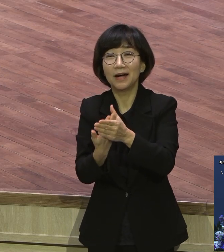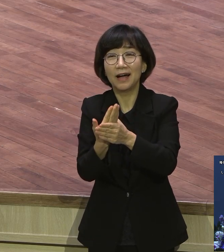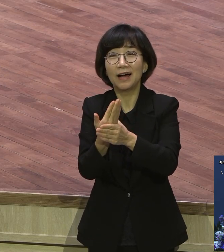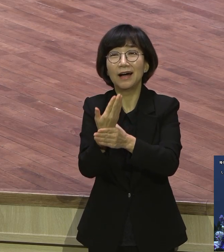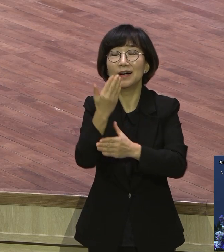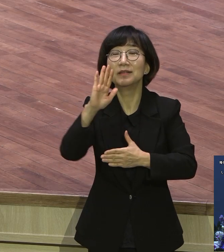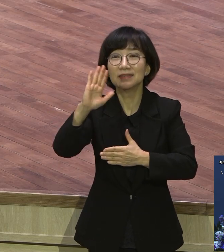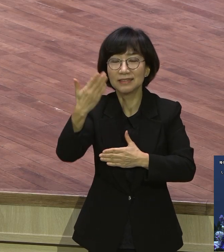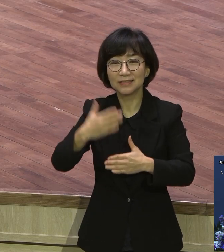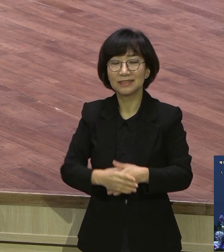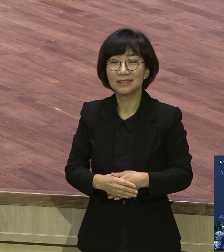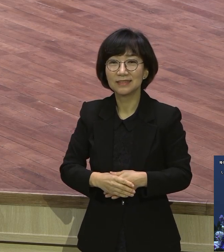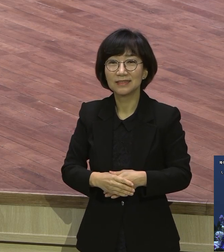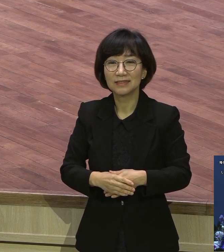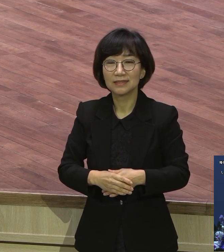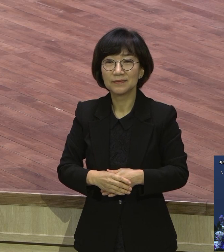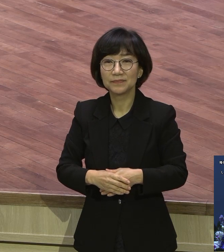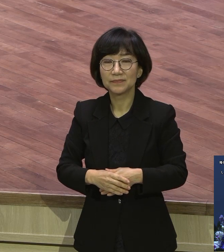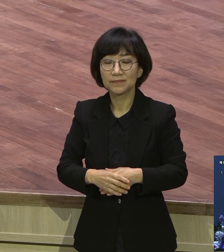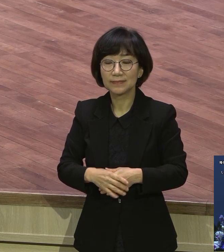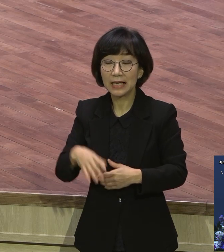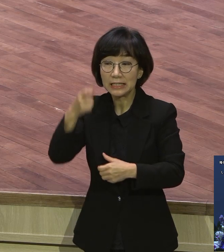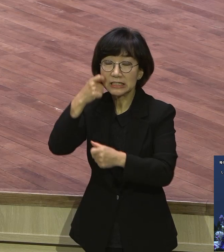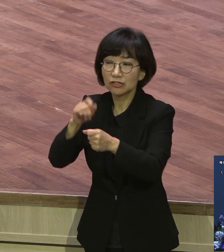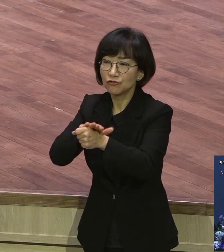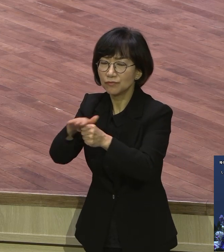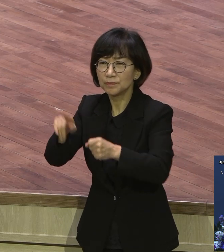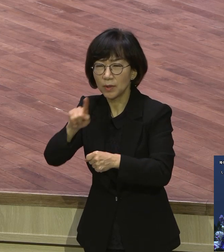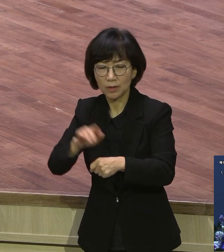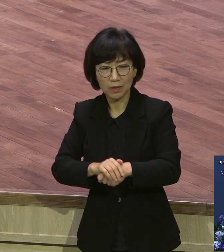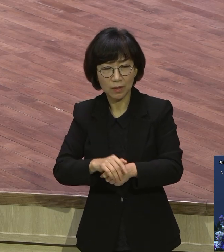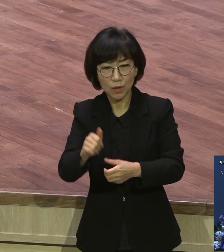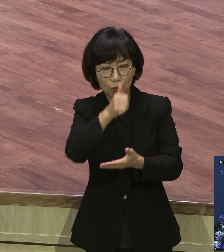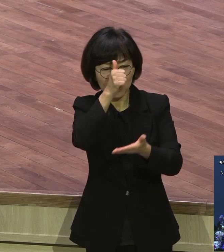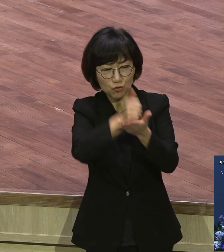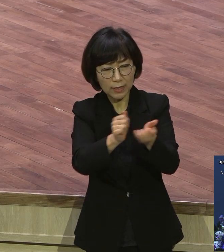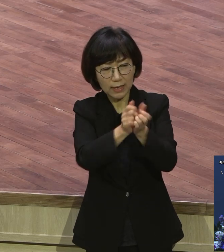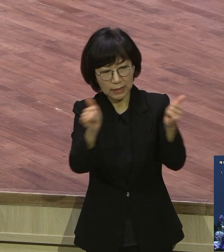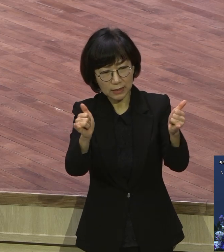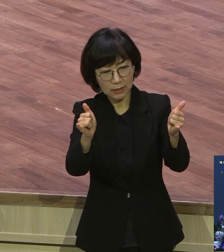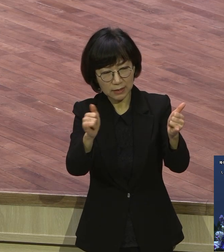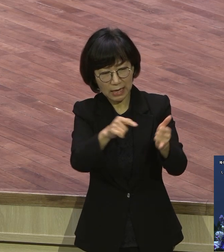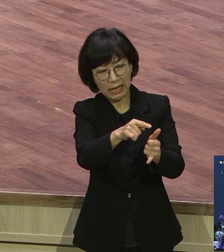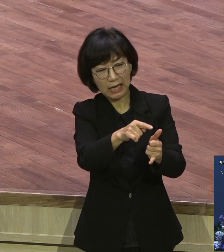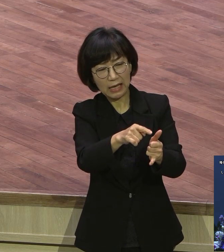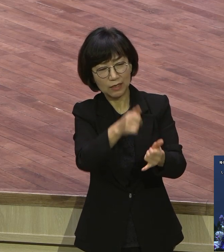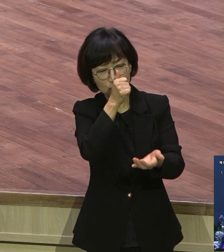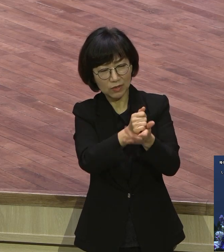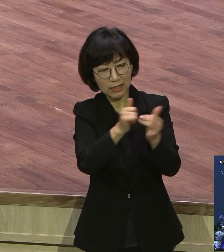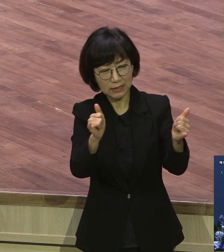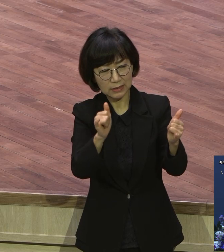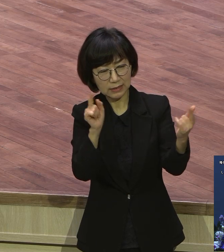극률은요 죄인된 인간을 대하는 태도를 말합니다 태도